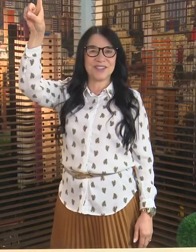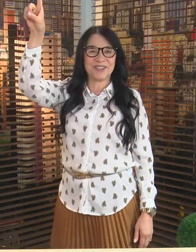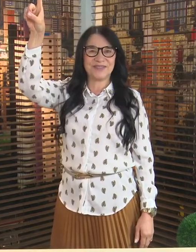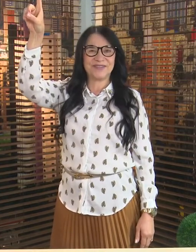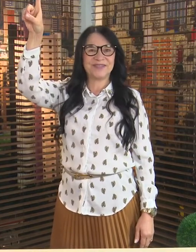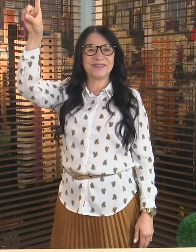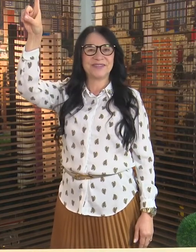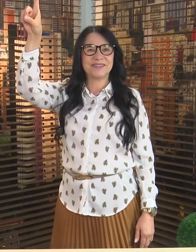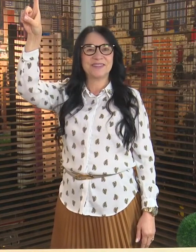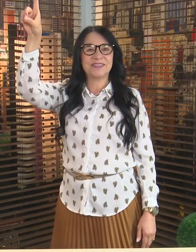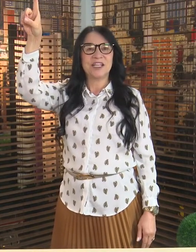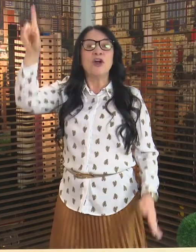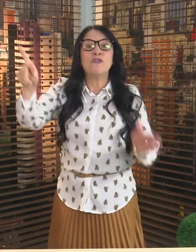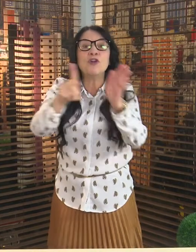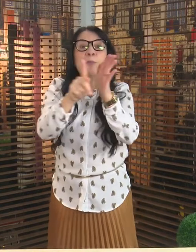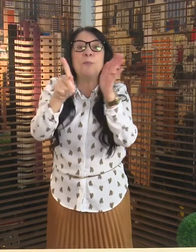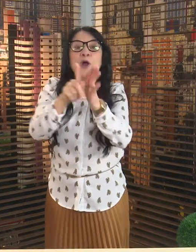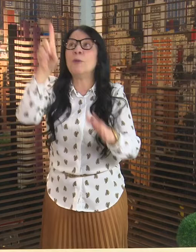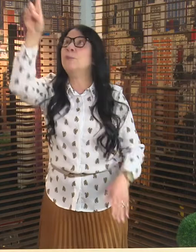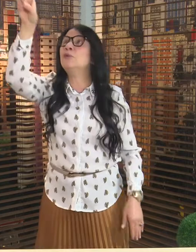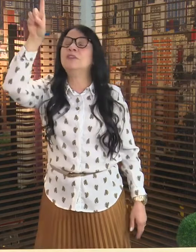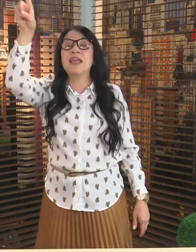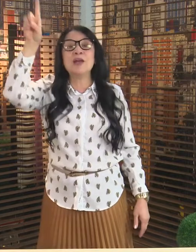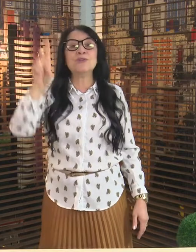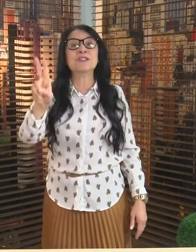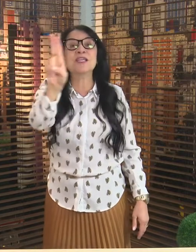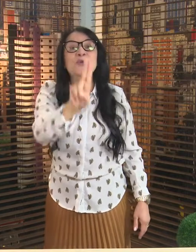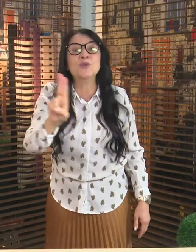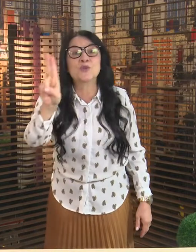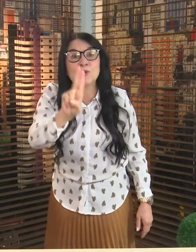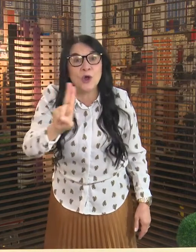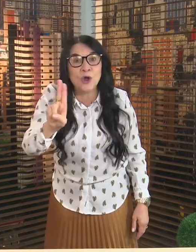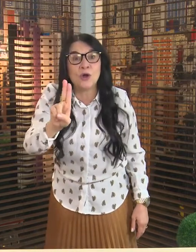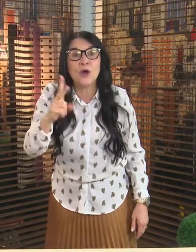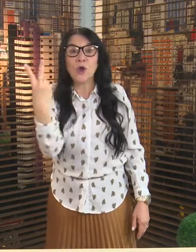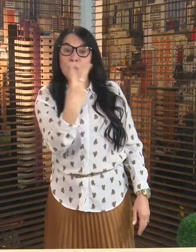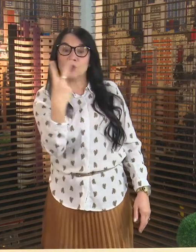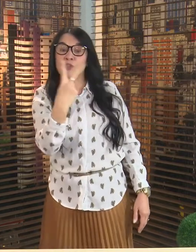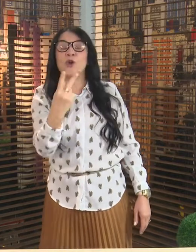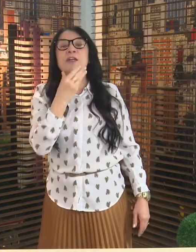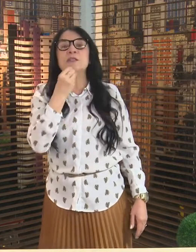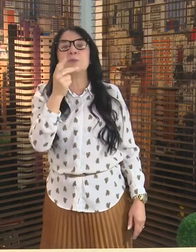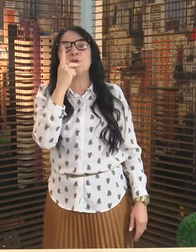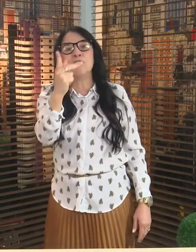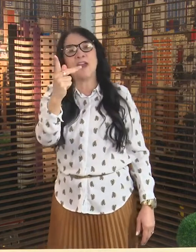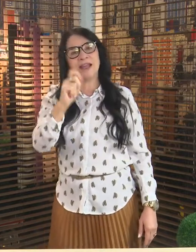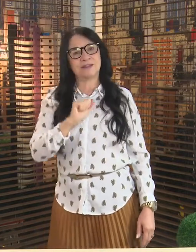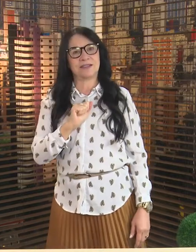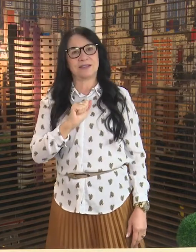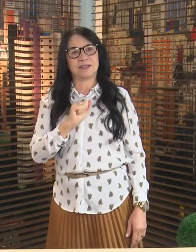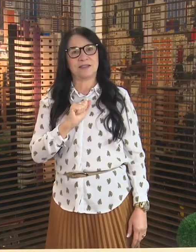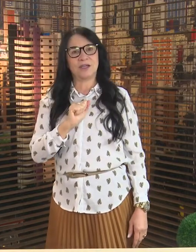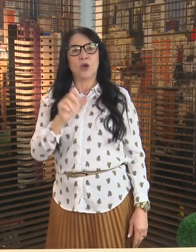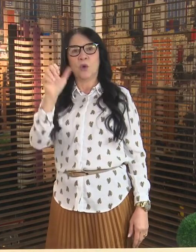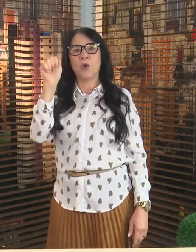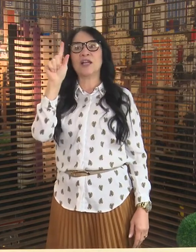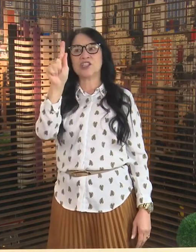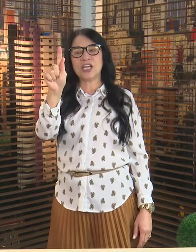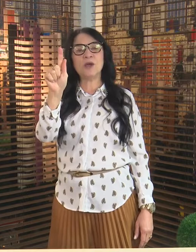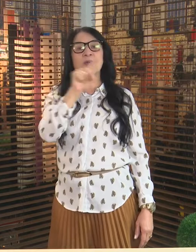Deus. Foi o próprio Deus que usou os dois profetas, o Ageu